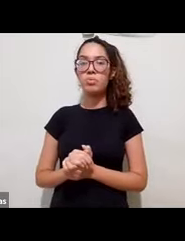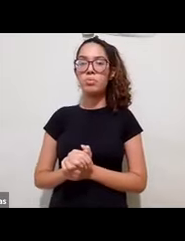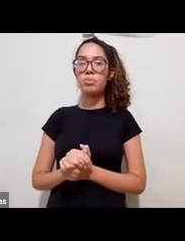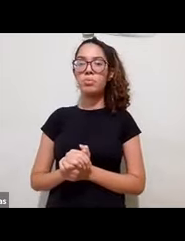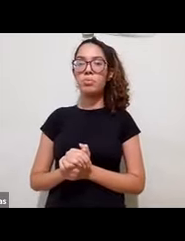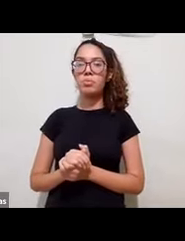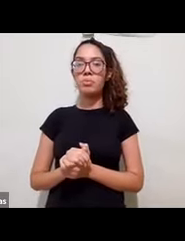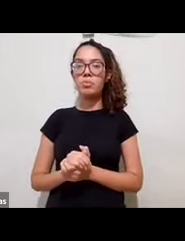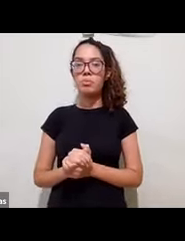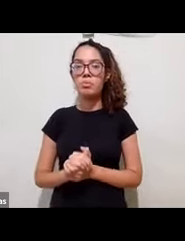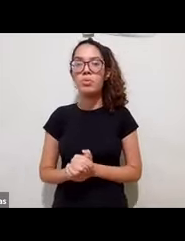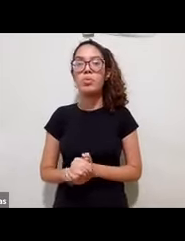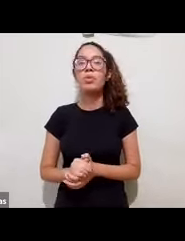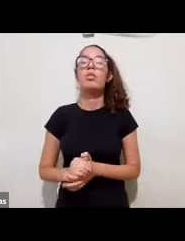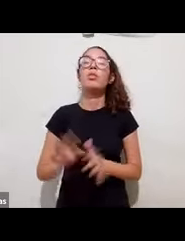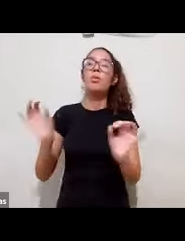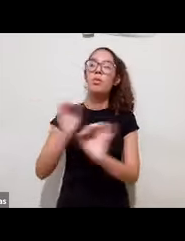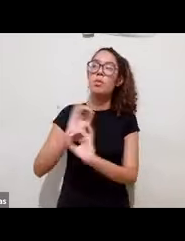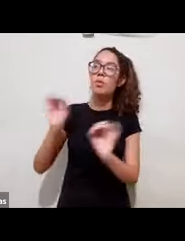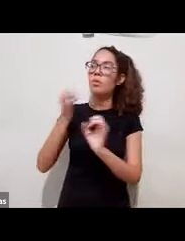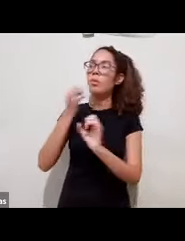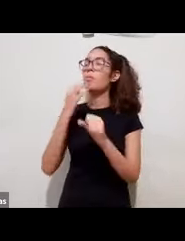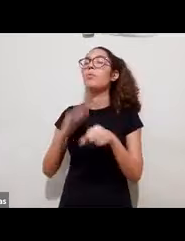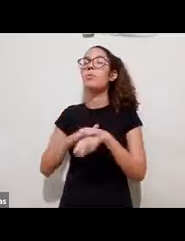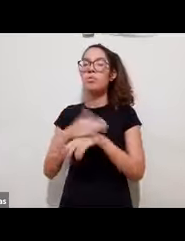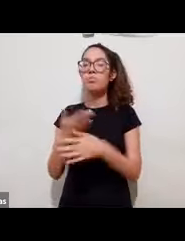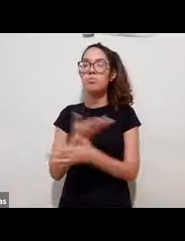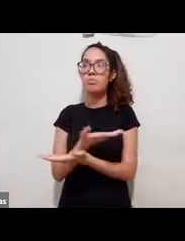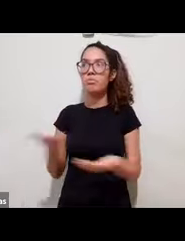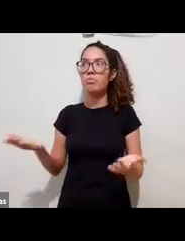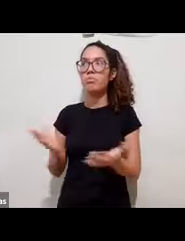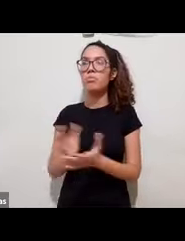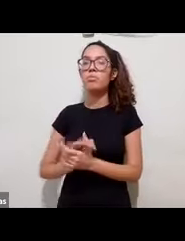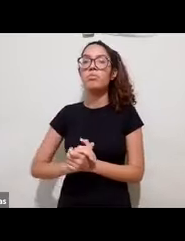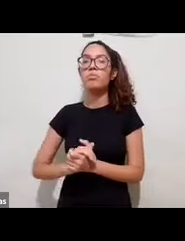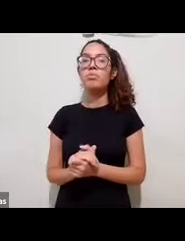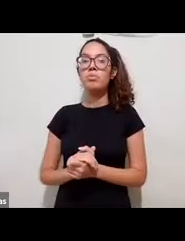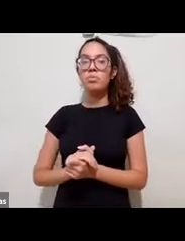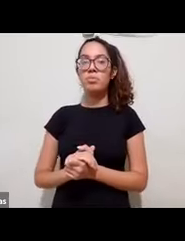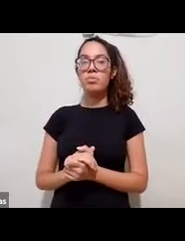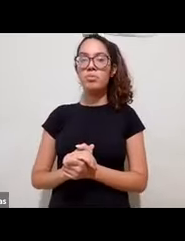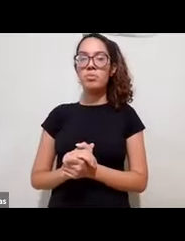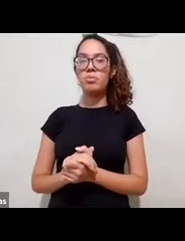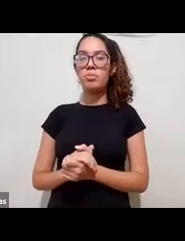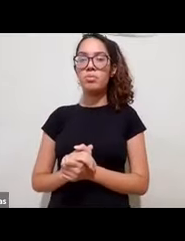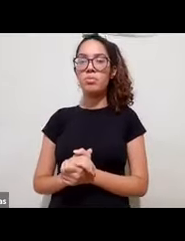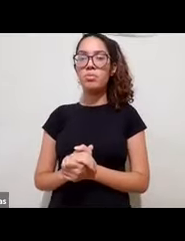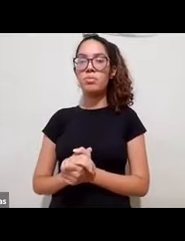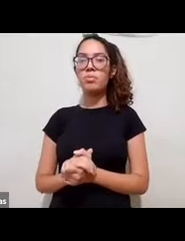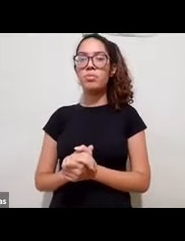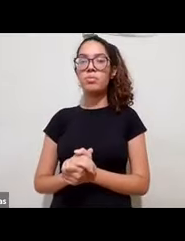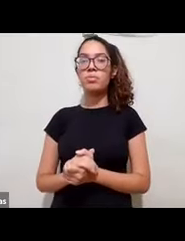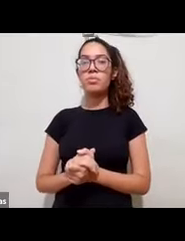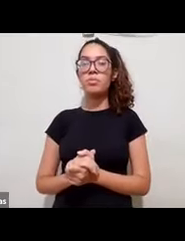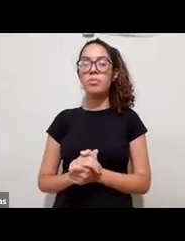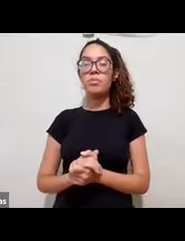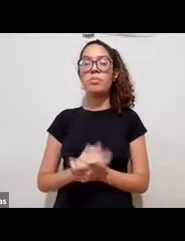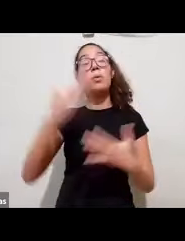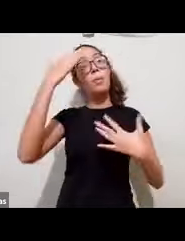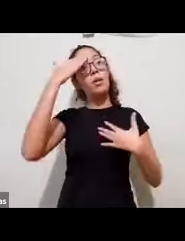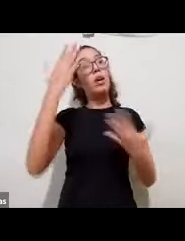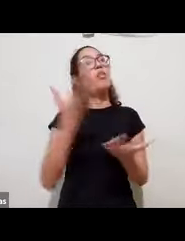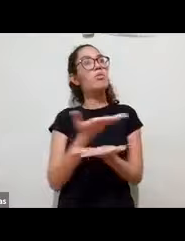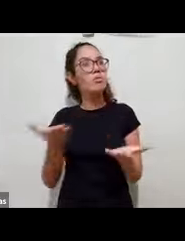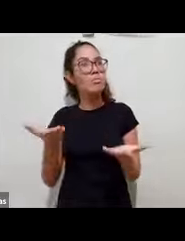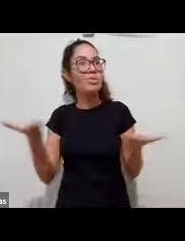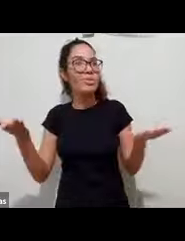Salve, salve. Boa noite, Renato. Boa noite, Rafael. Boa noite. Obrigado. Uma alegria estar aqui com vocês, agradeço, tá? Tô feliz de